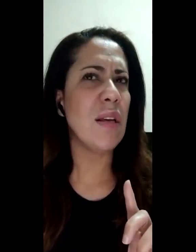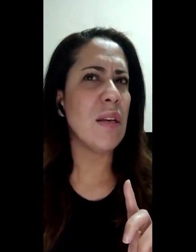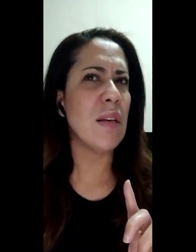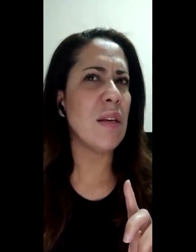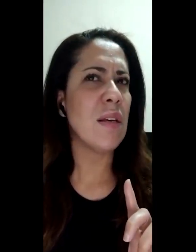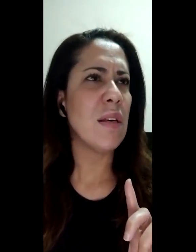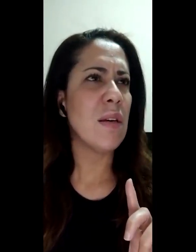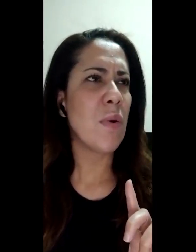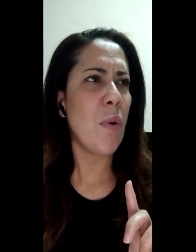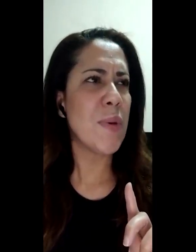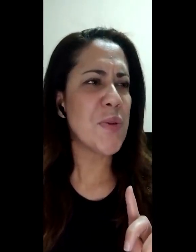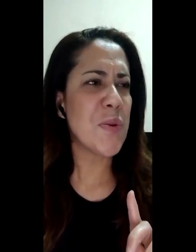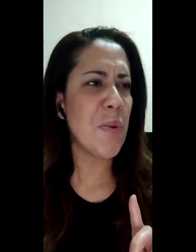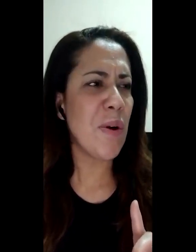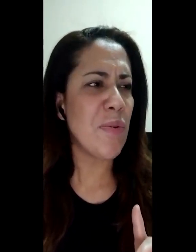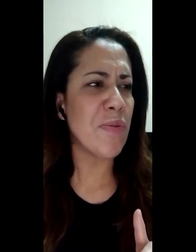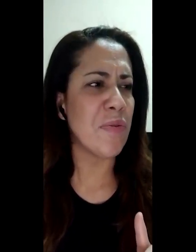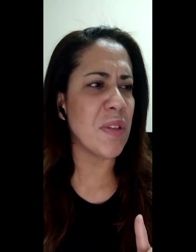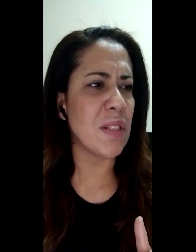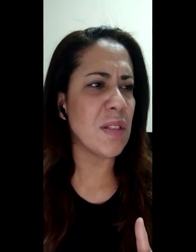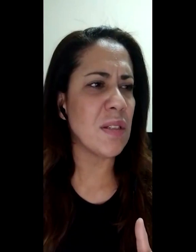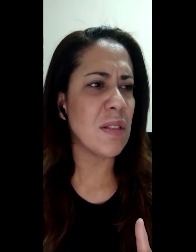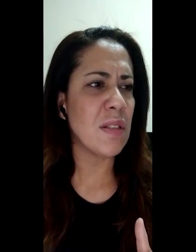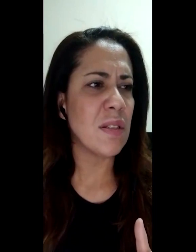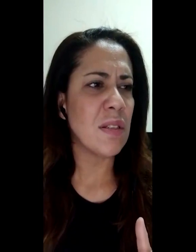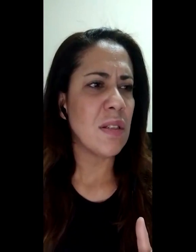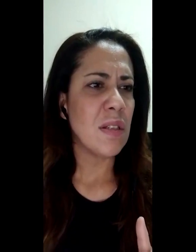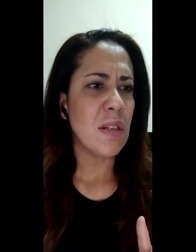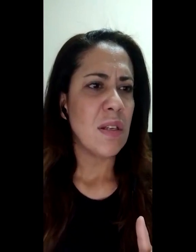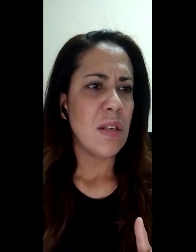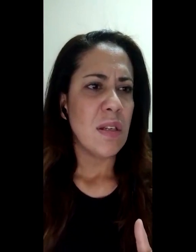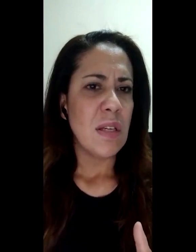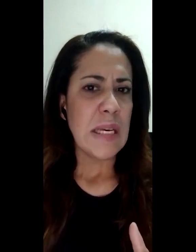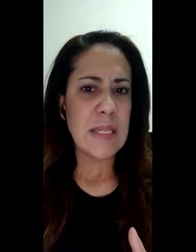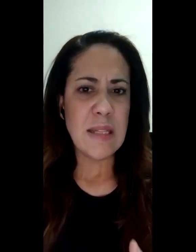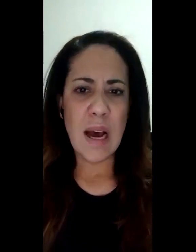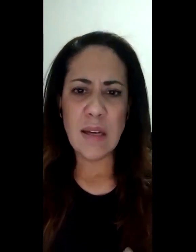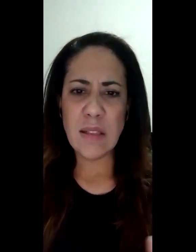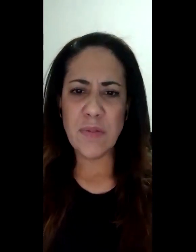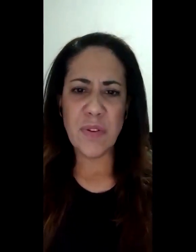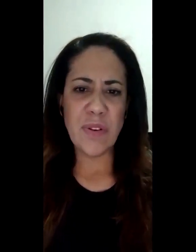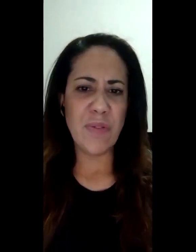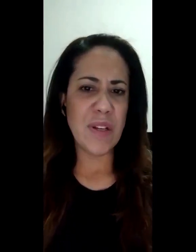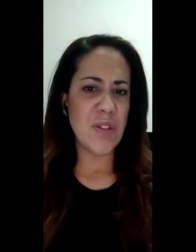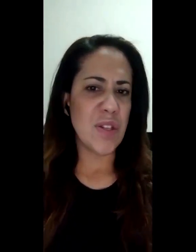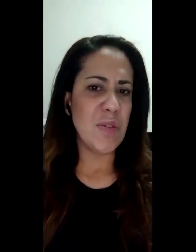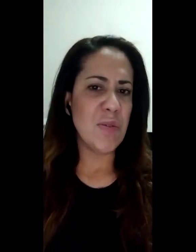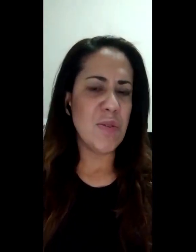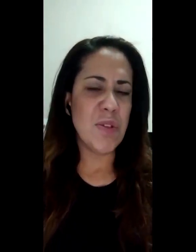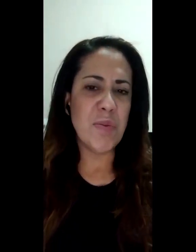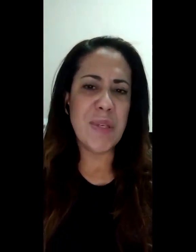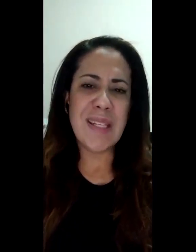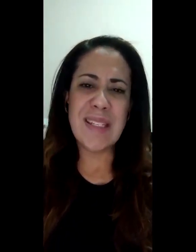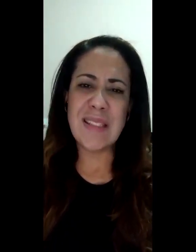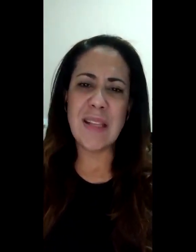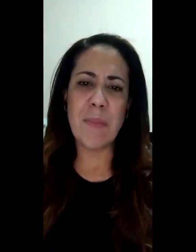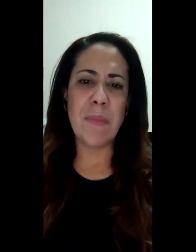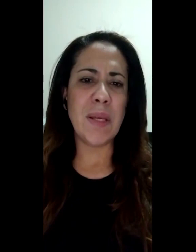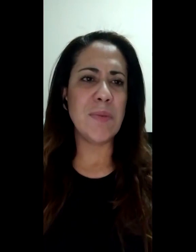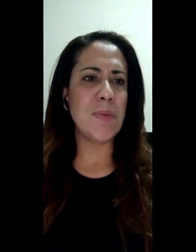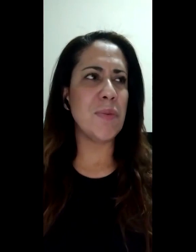pacientemente, ele começou a ouvir. E Siddhartha foi invadido de